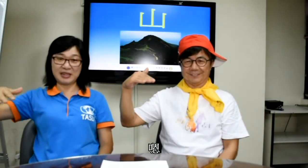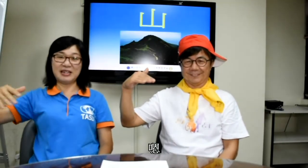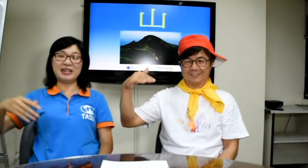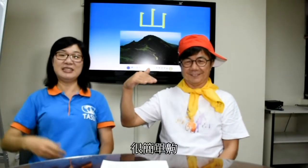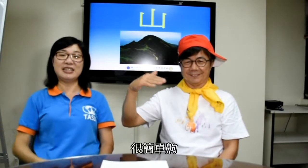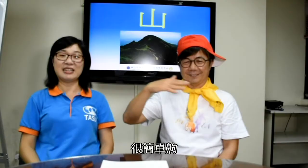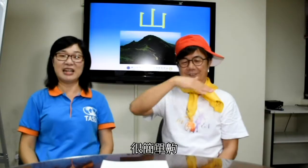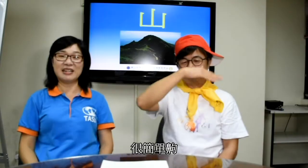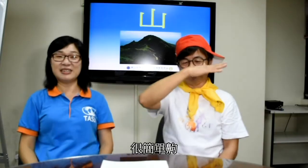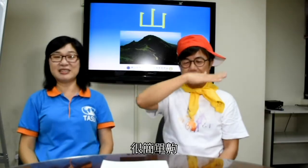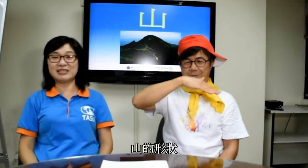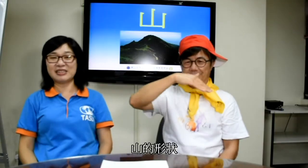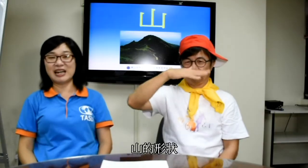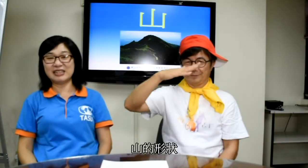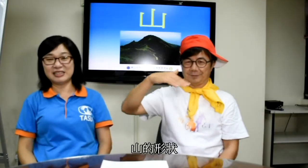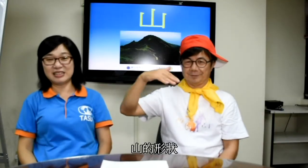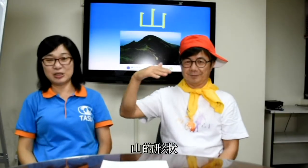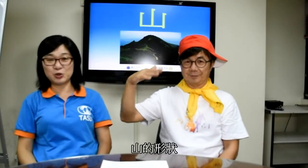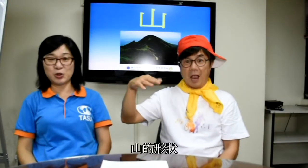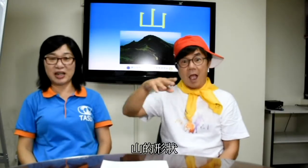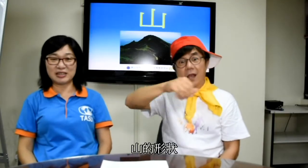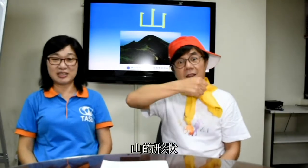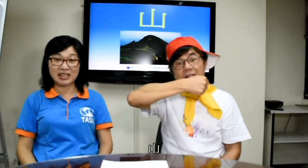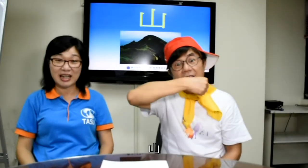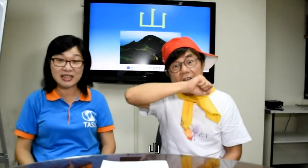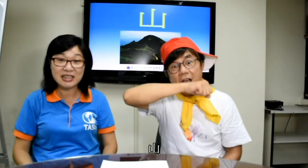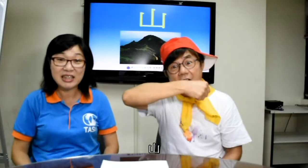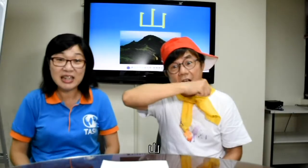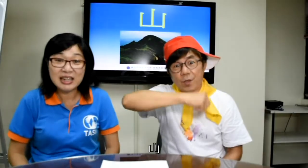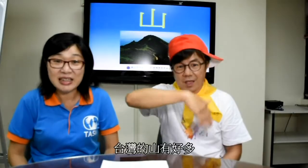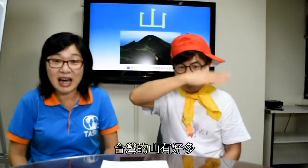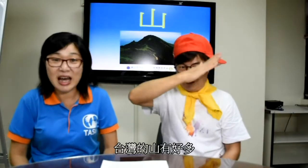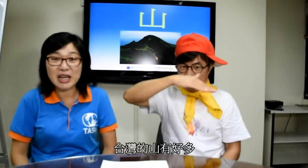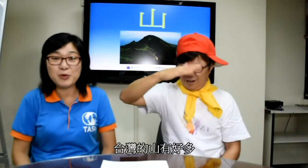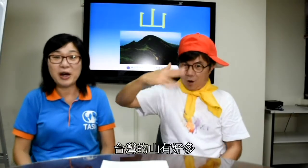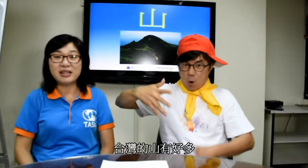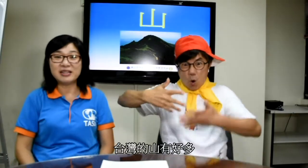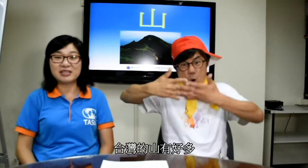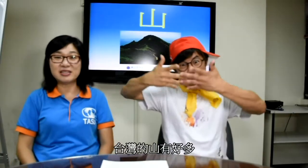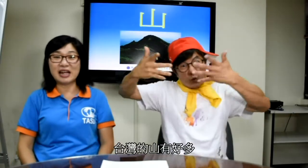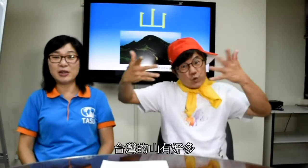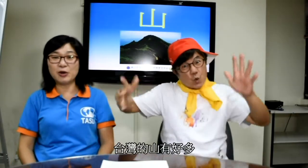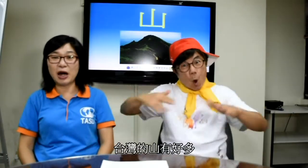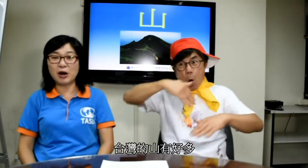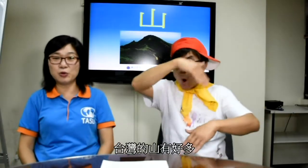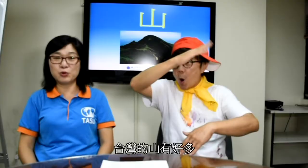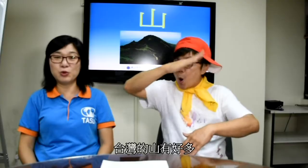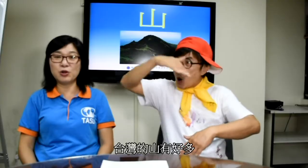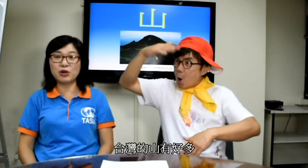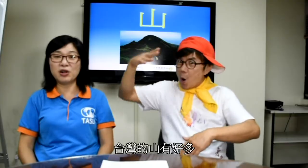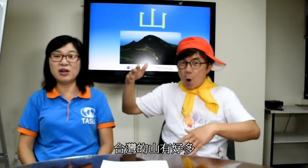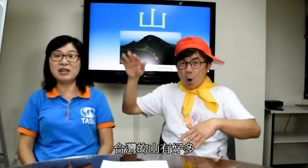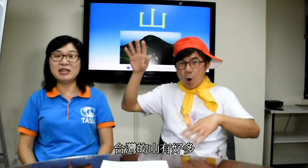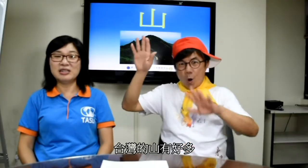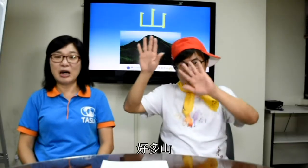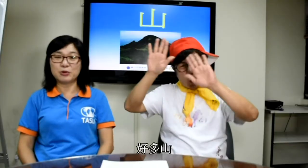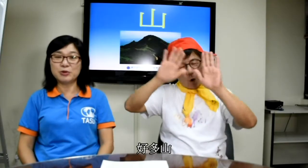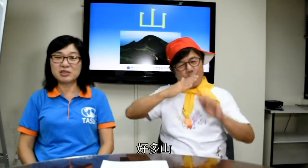很简单哈、哦，山的形状，山，台湾的山有好多好多